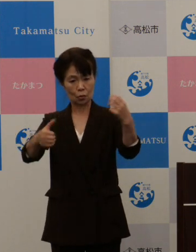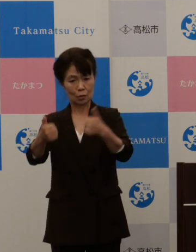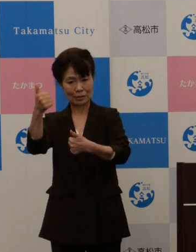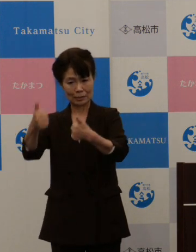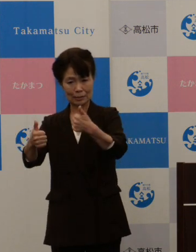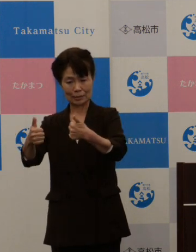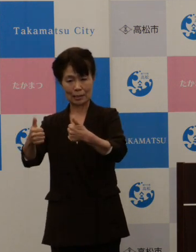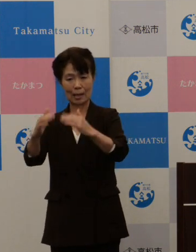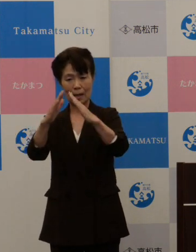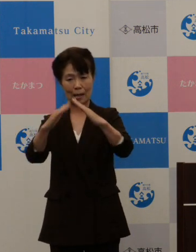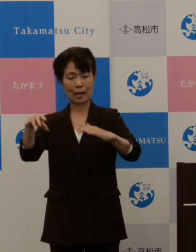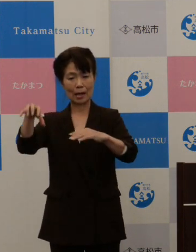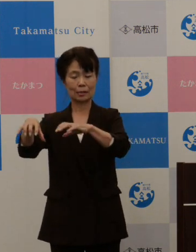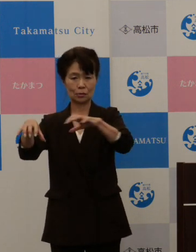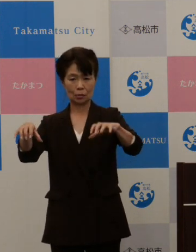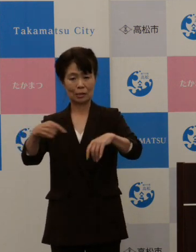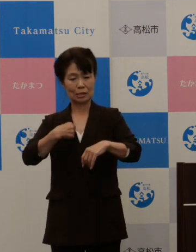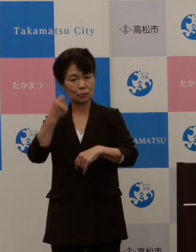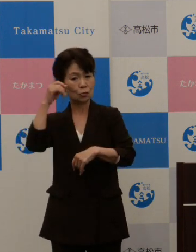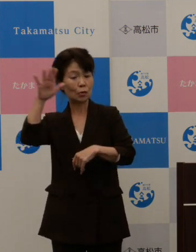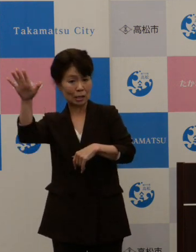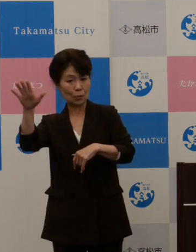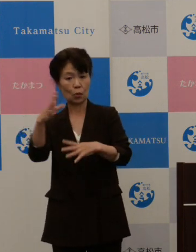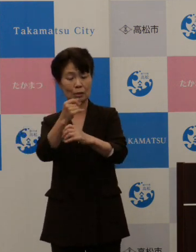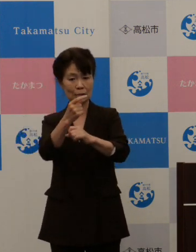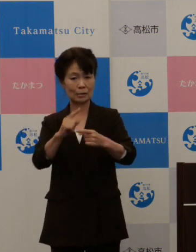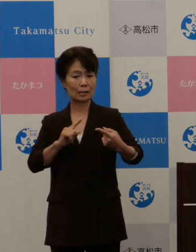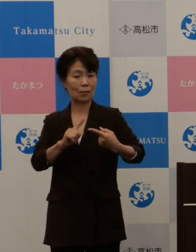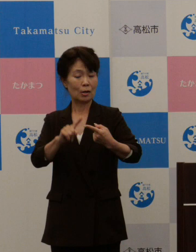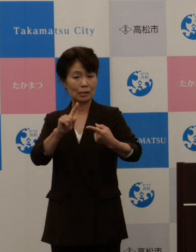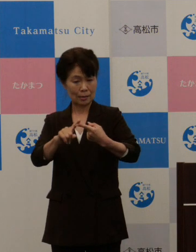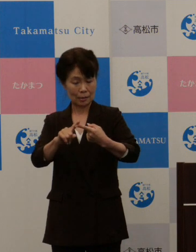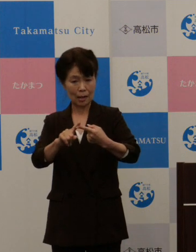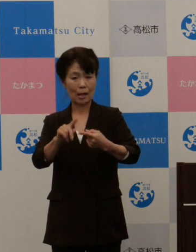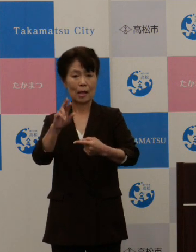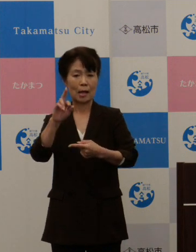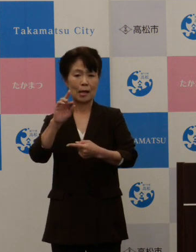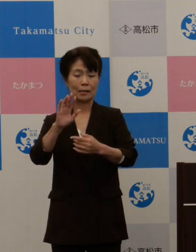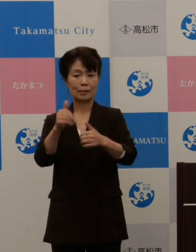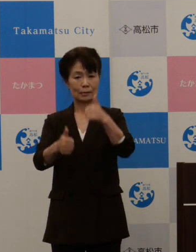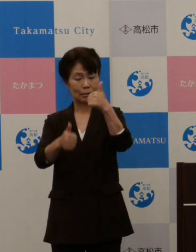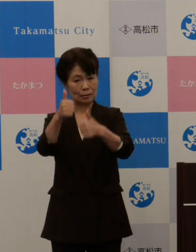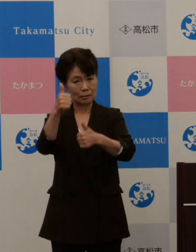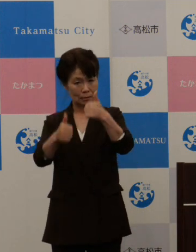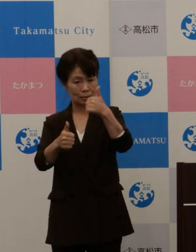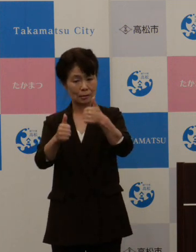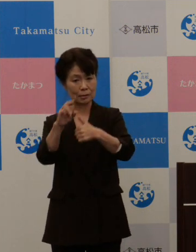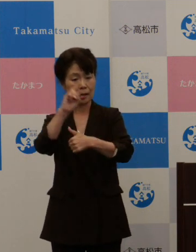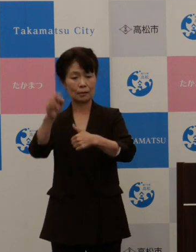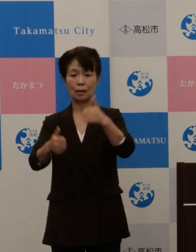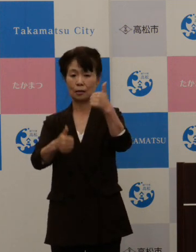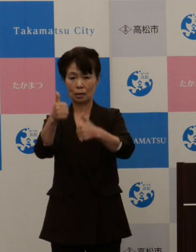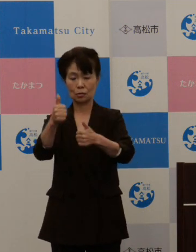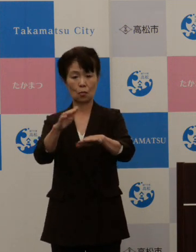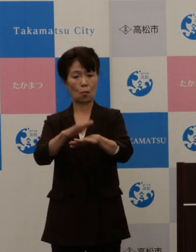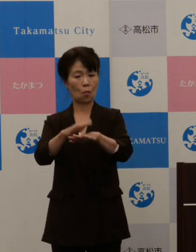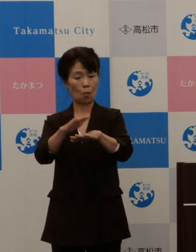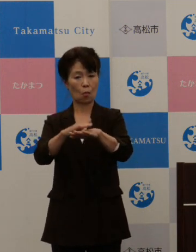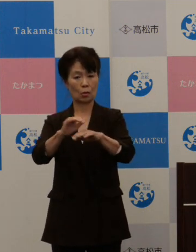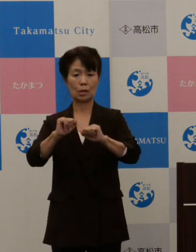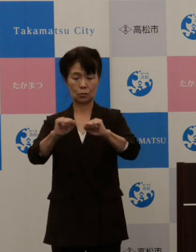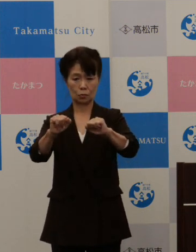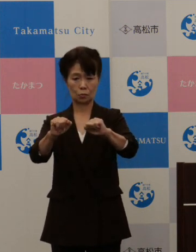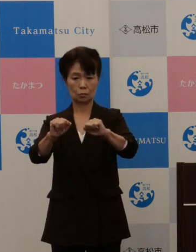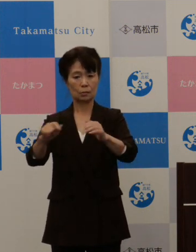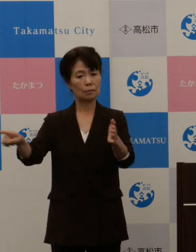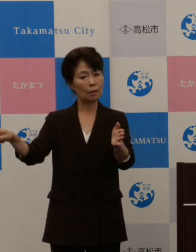で希望する日時に受験できるテストセンター方式で実施をすることといたしております。